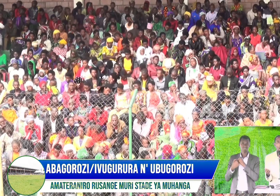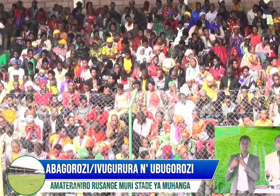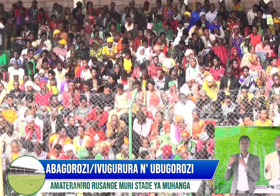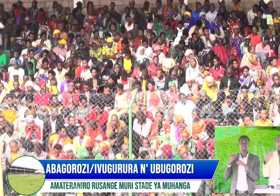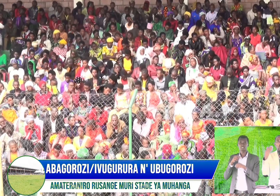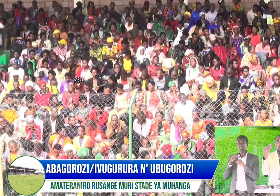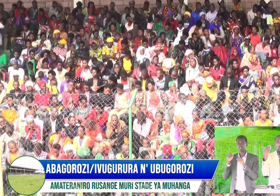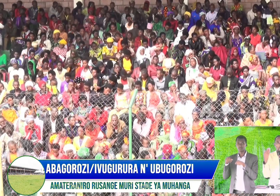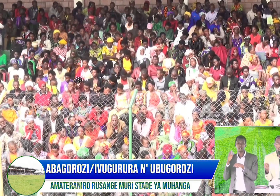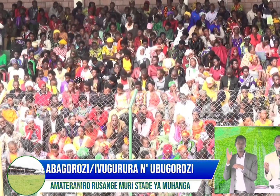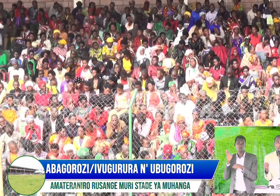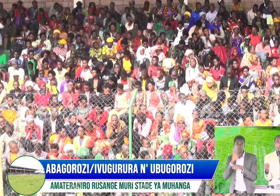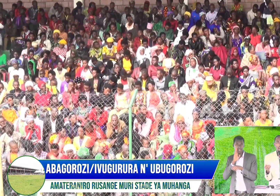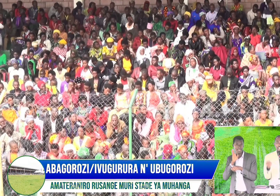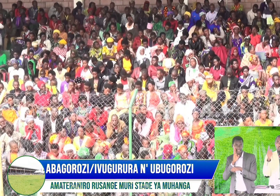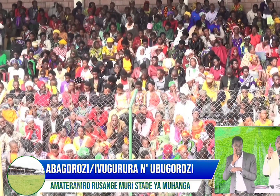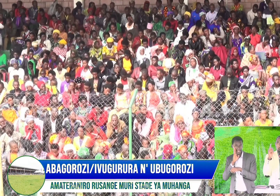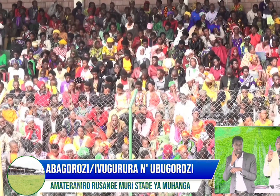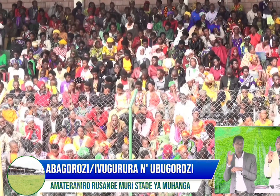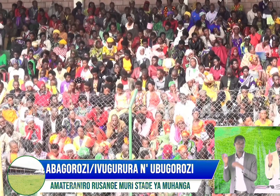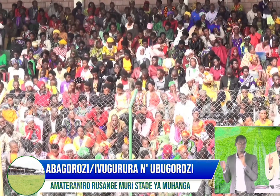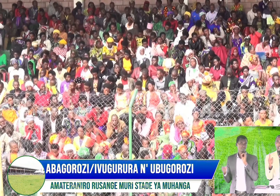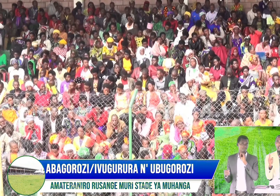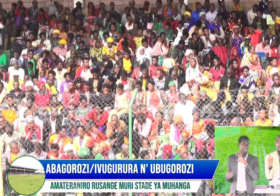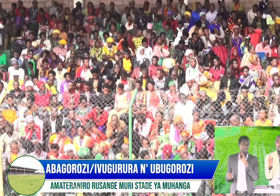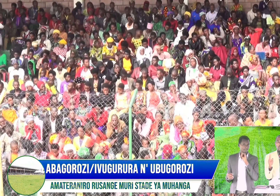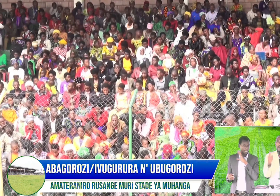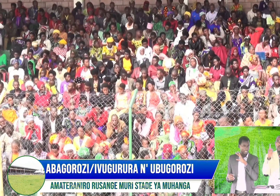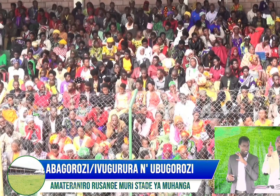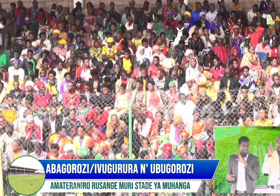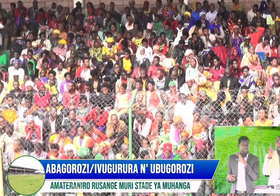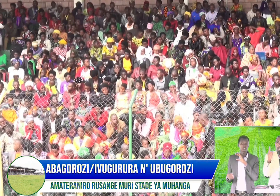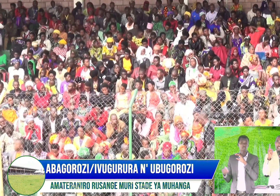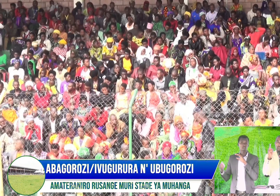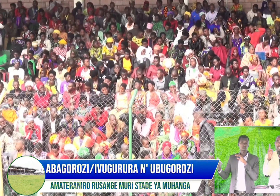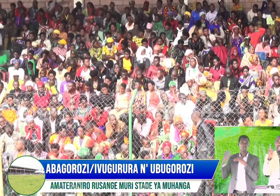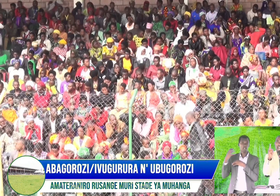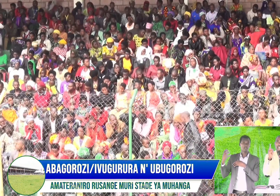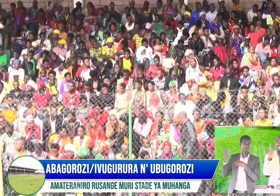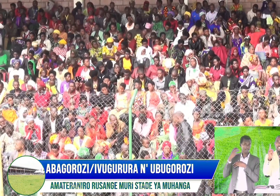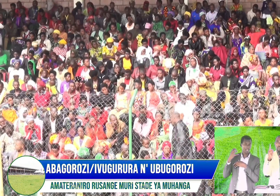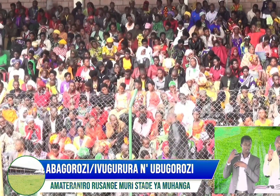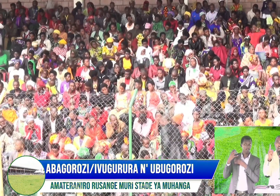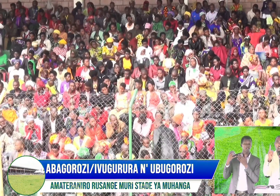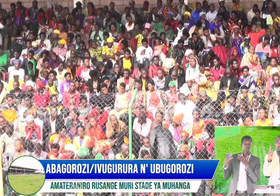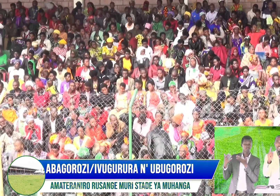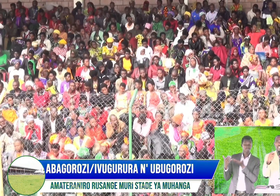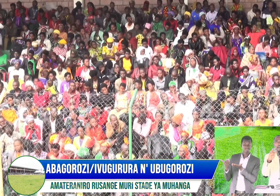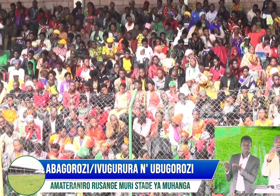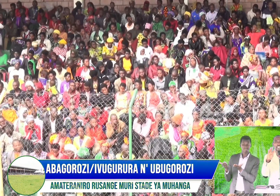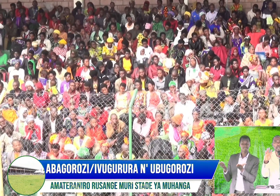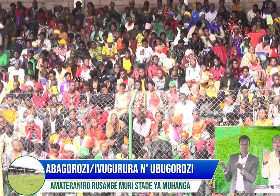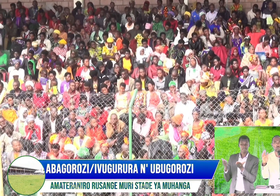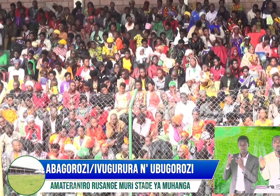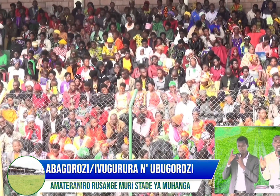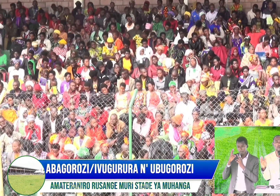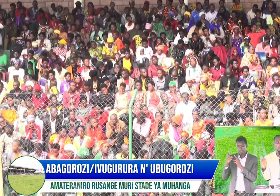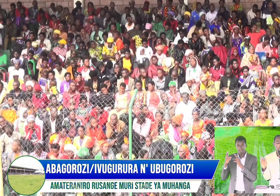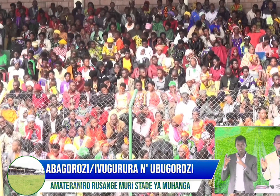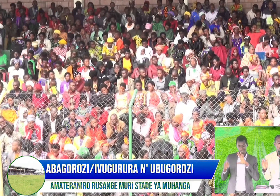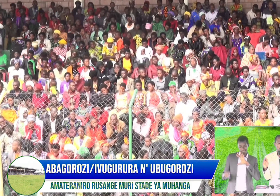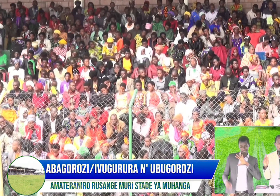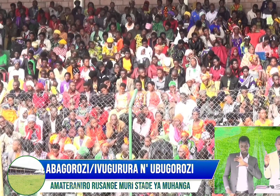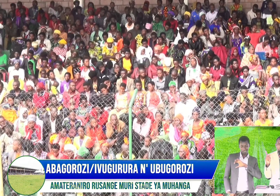bakubeshyera bagutuka ariko kubahana ushobora kwihanganira ibyo byose abandi